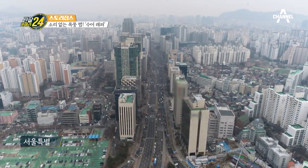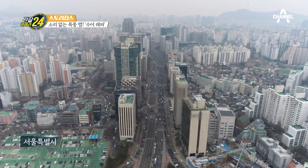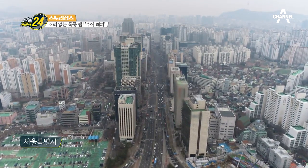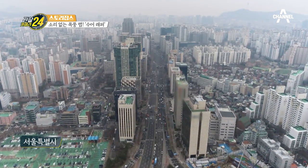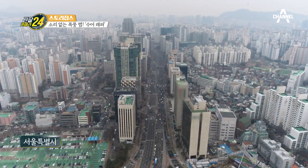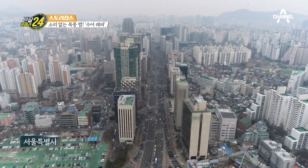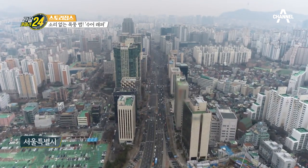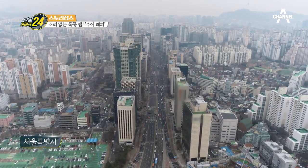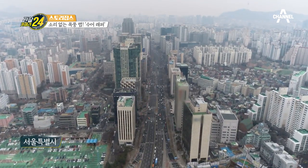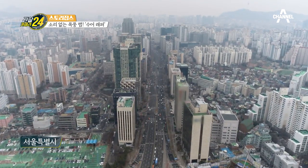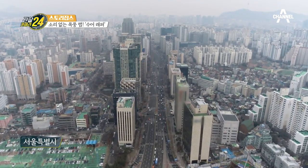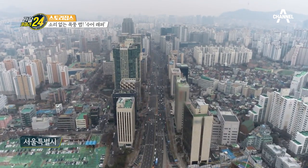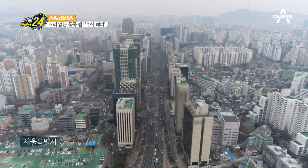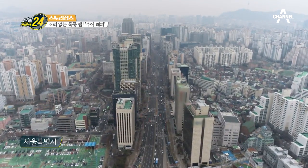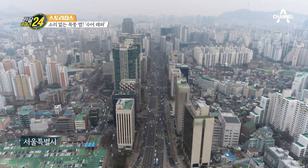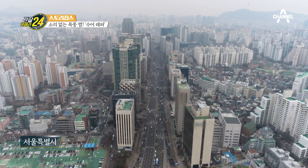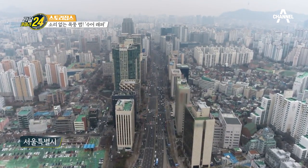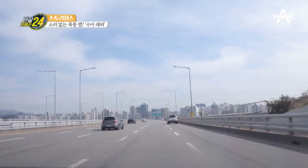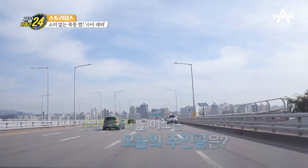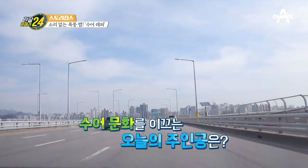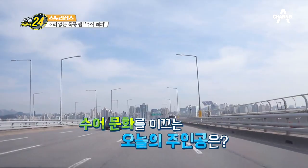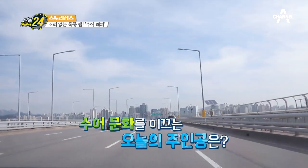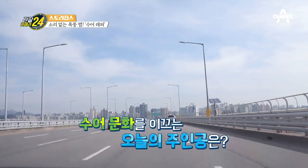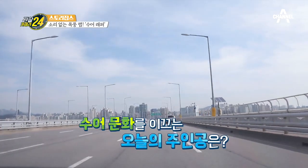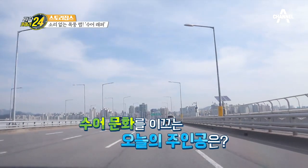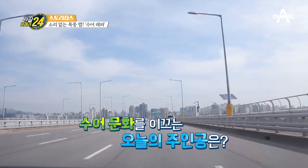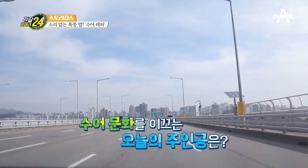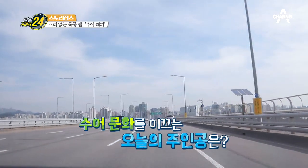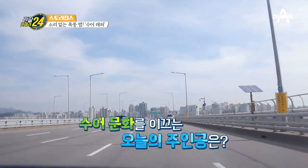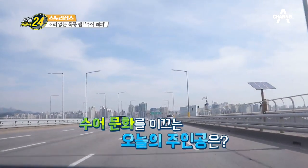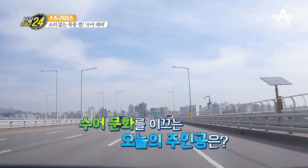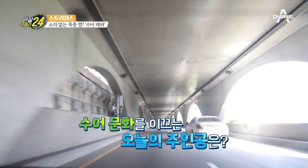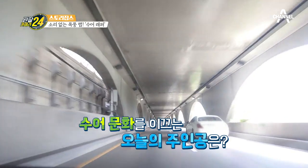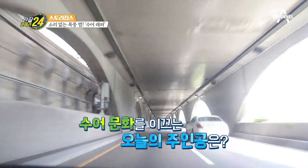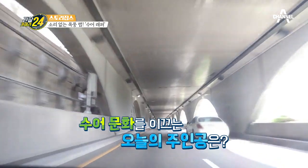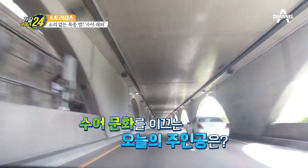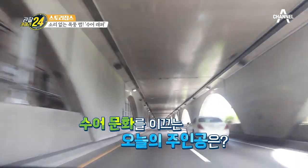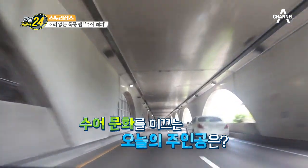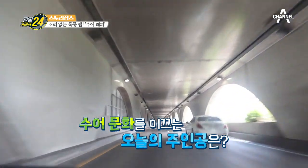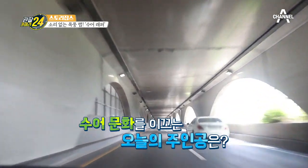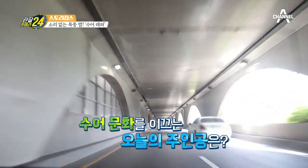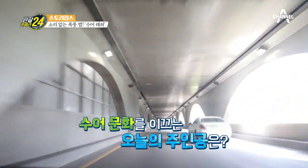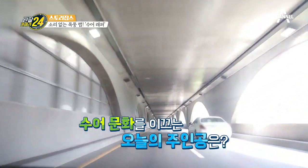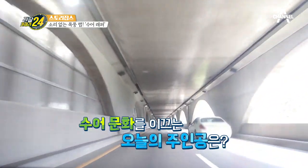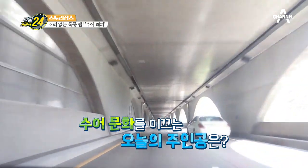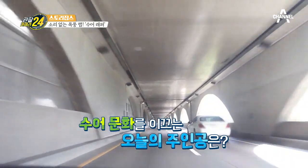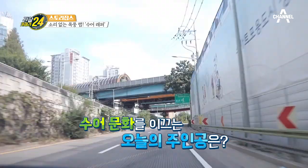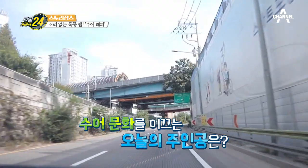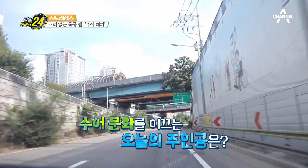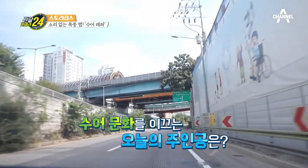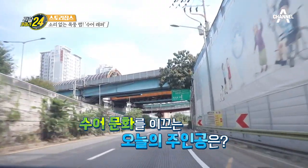문화의 중심에 선 수호. 그리고 수호 문화를 이끄는 오늘의 주인공 관찰하러 출발!